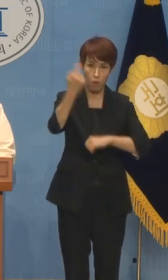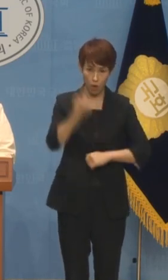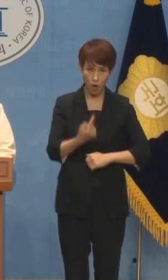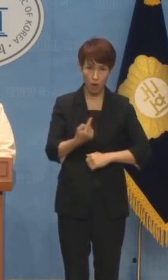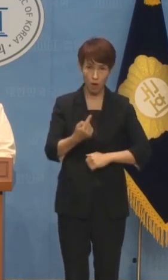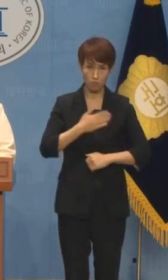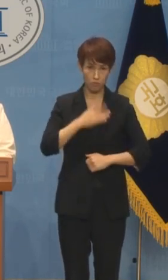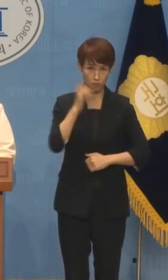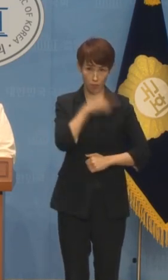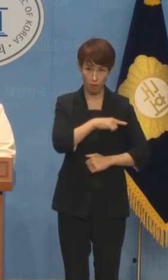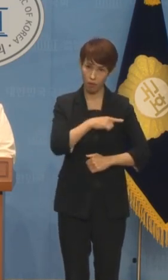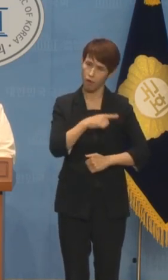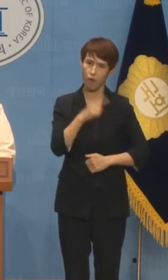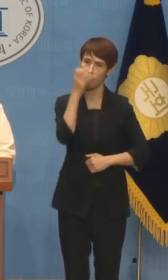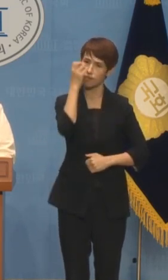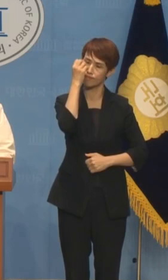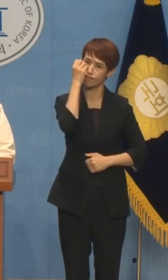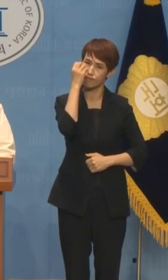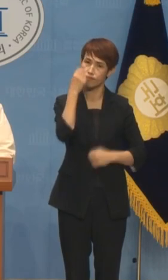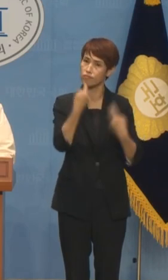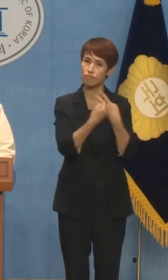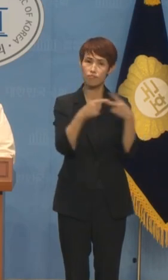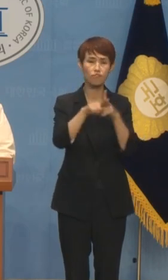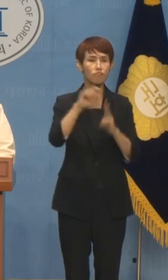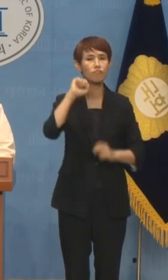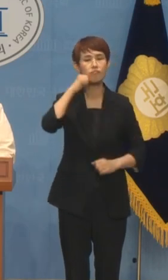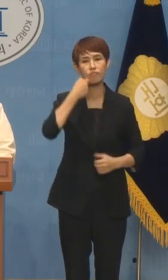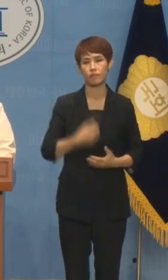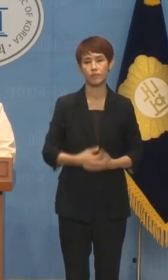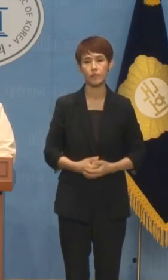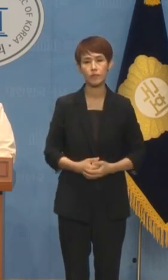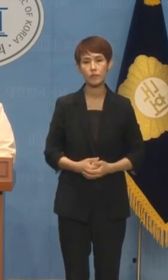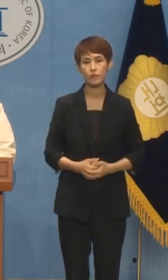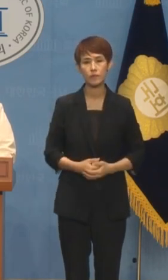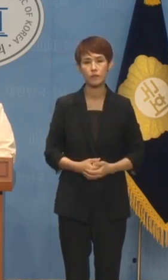느낀다니 도통 이해가 되지 않습니다.